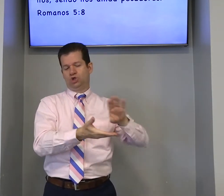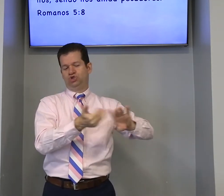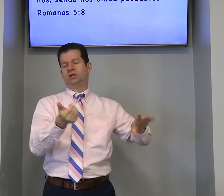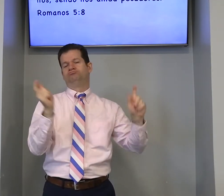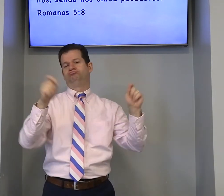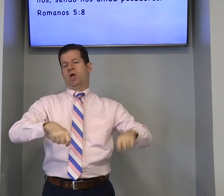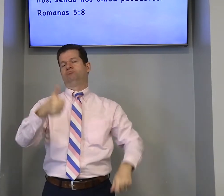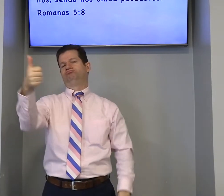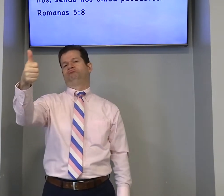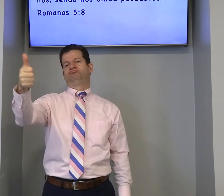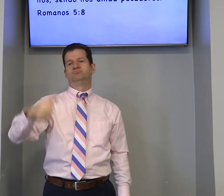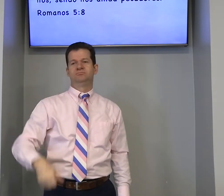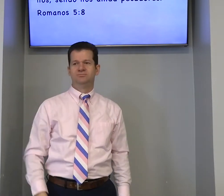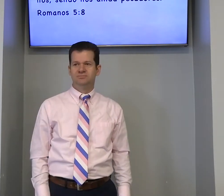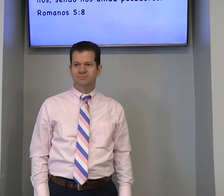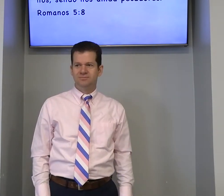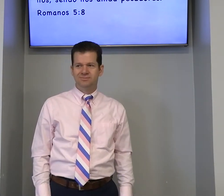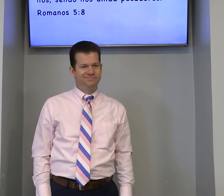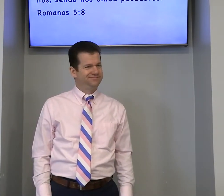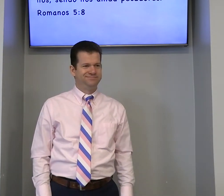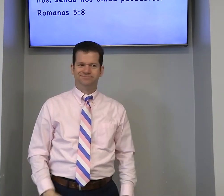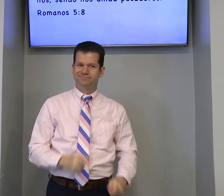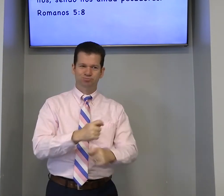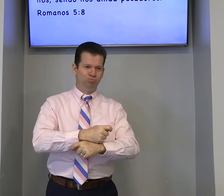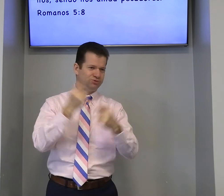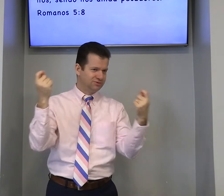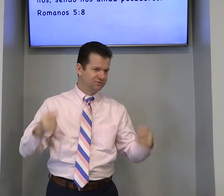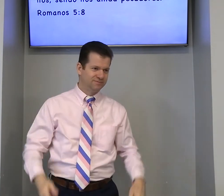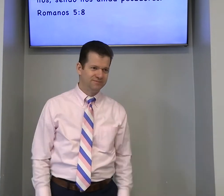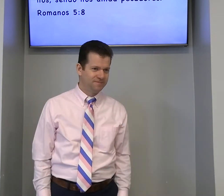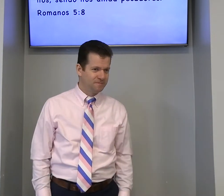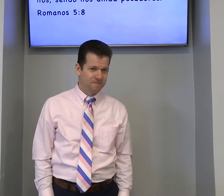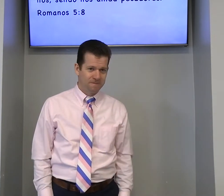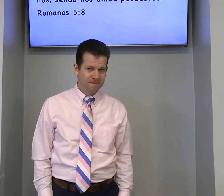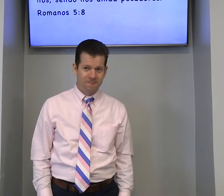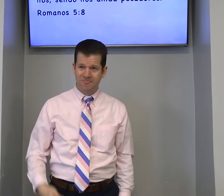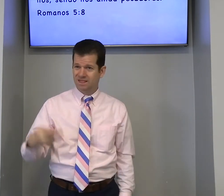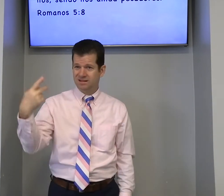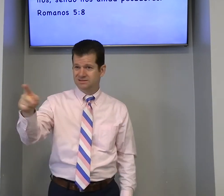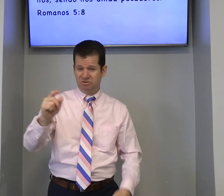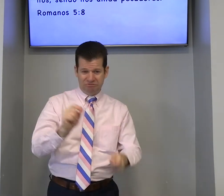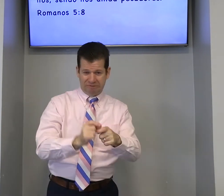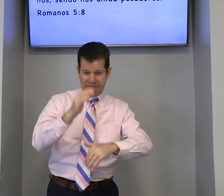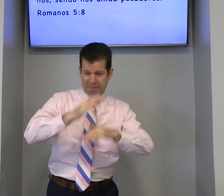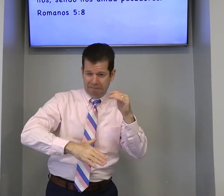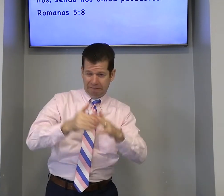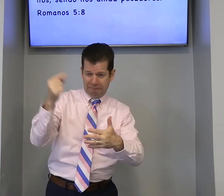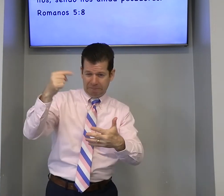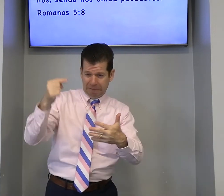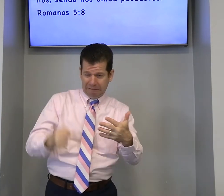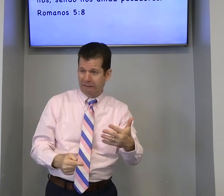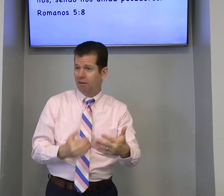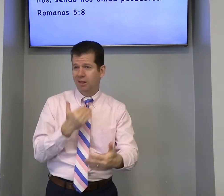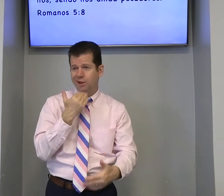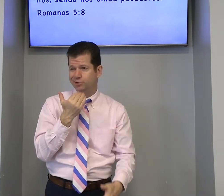ter obras para Deus tirar meu pecado, tudo bem? Não, impossível. Suas obras